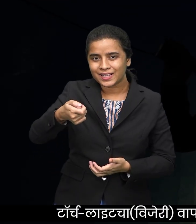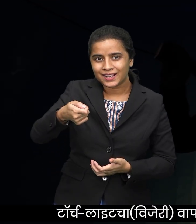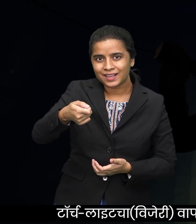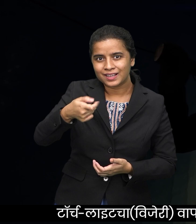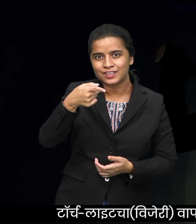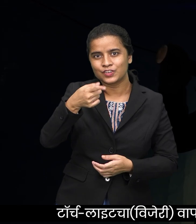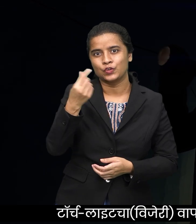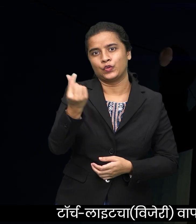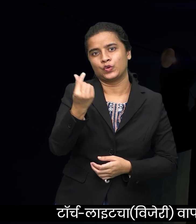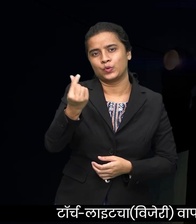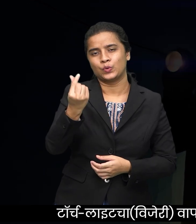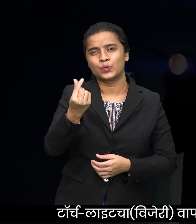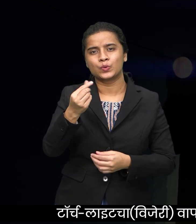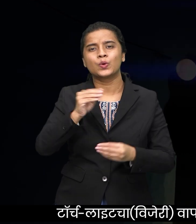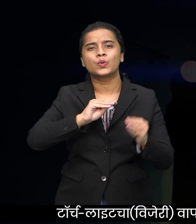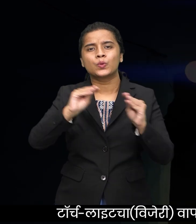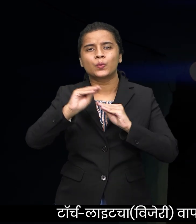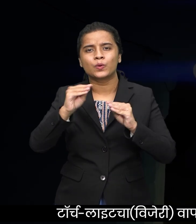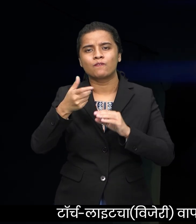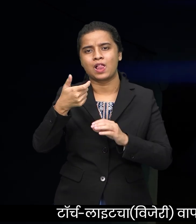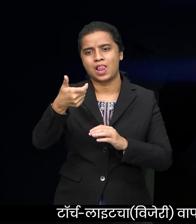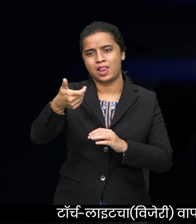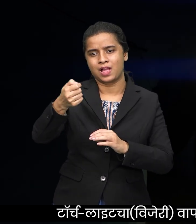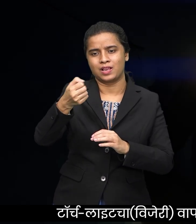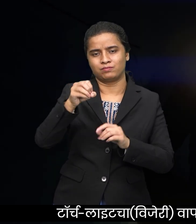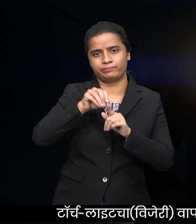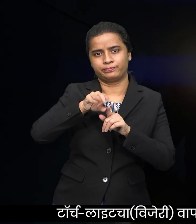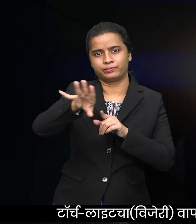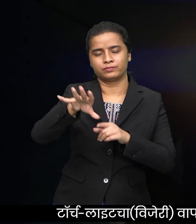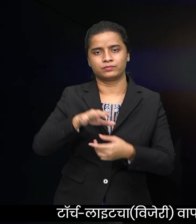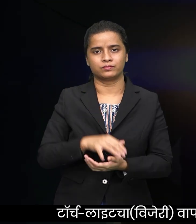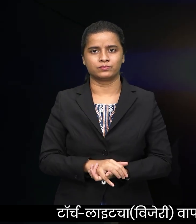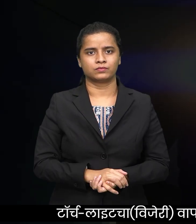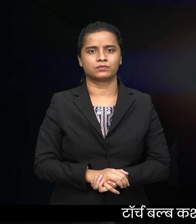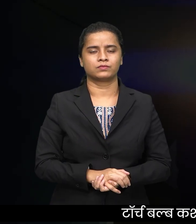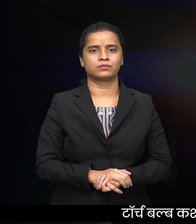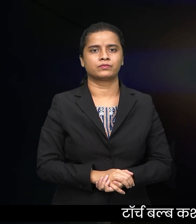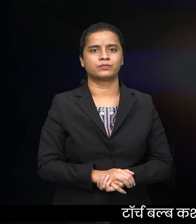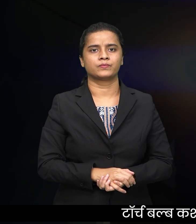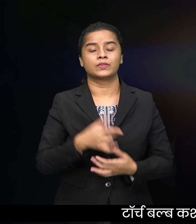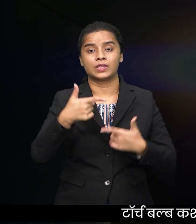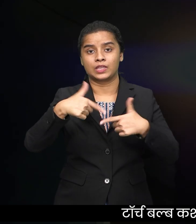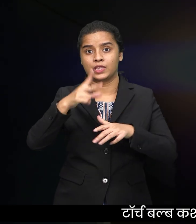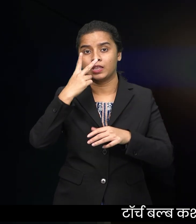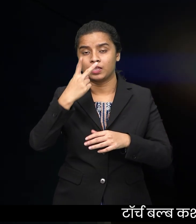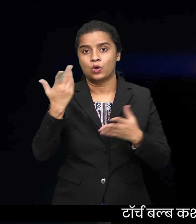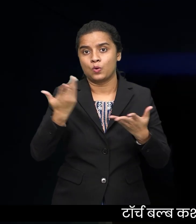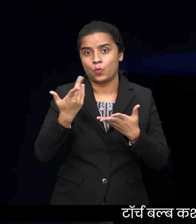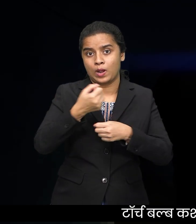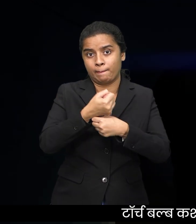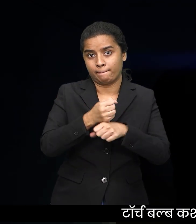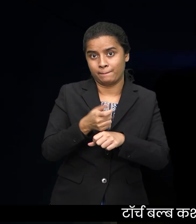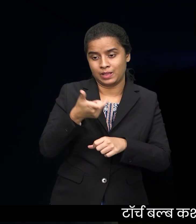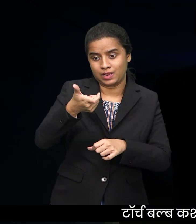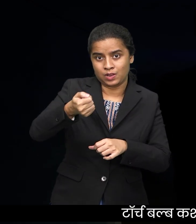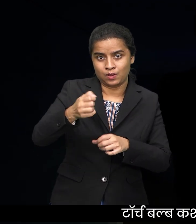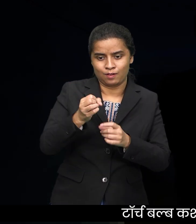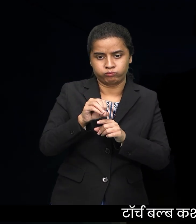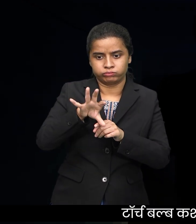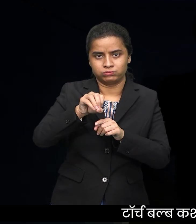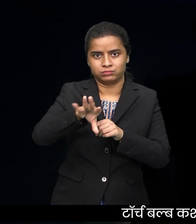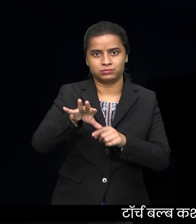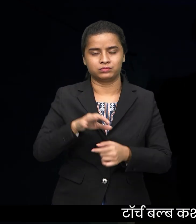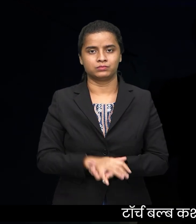टॉर्च लाईट विजेरी वापर प्रकाशाचा स्रोत म्हणून केला जातो. टॉर्च बल्ब कशामुळे चमकतो ते पाहूया.